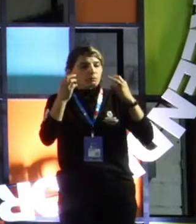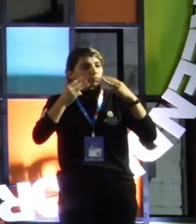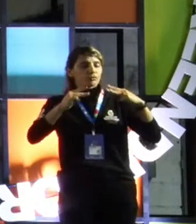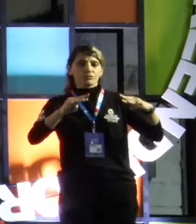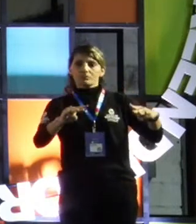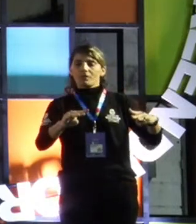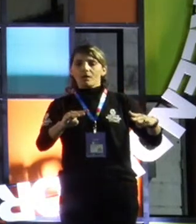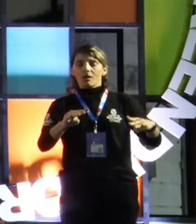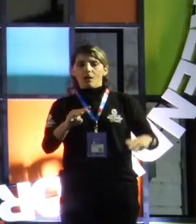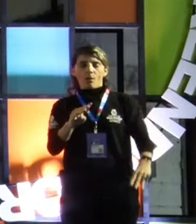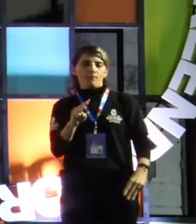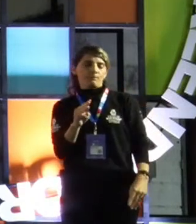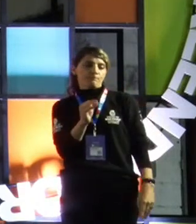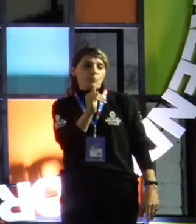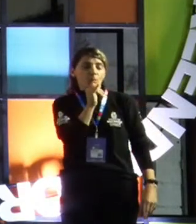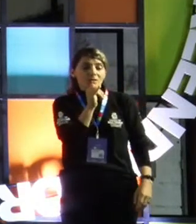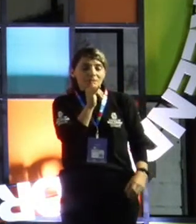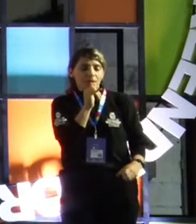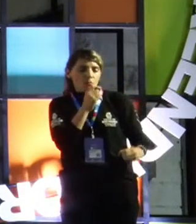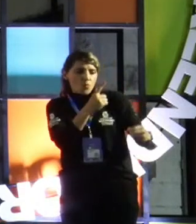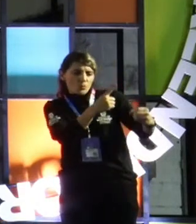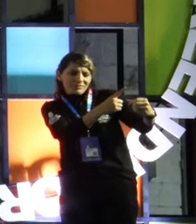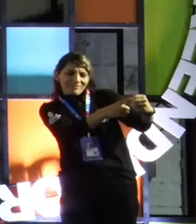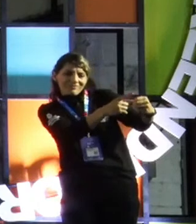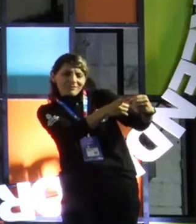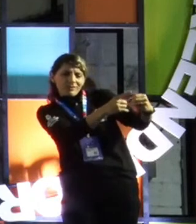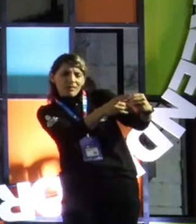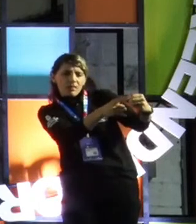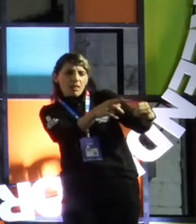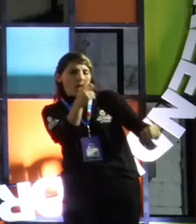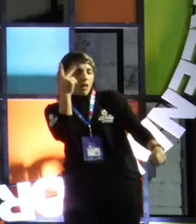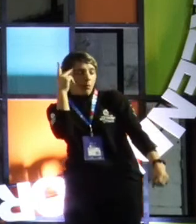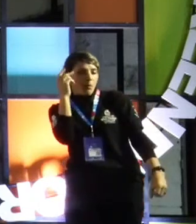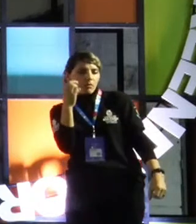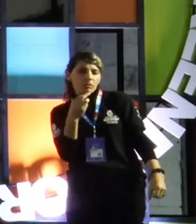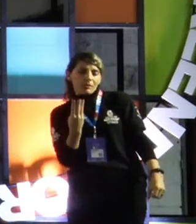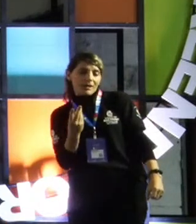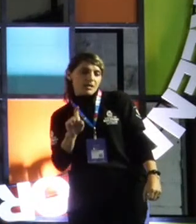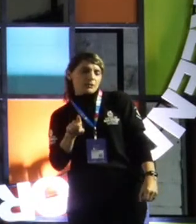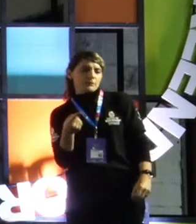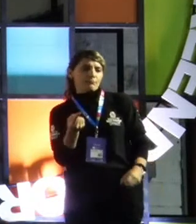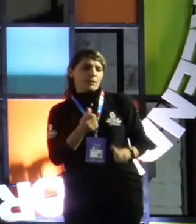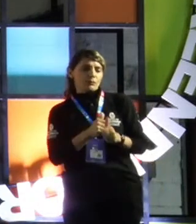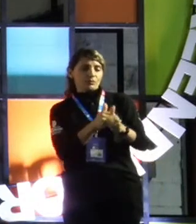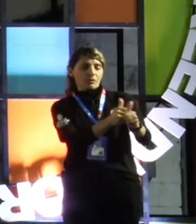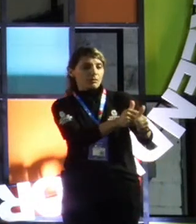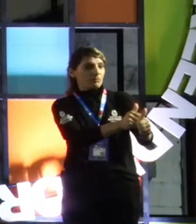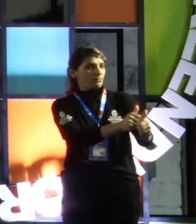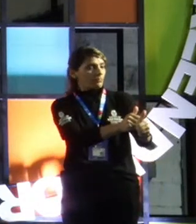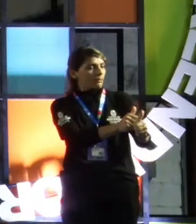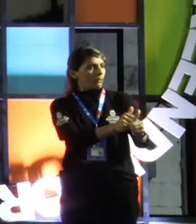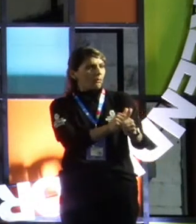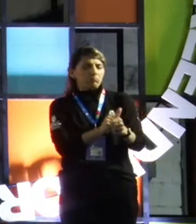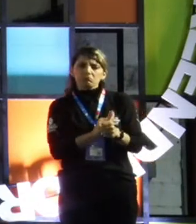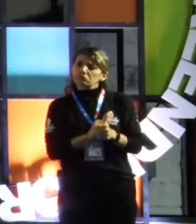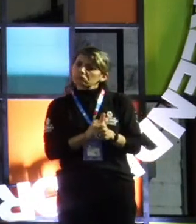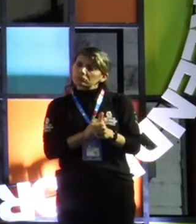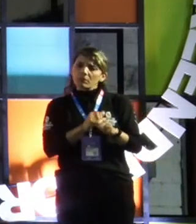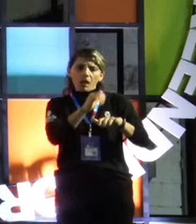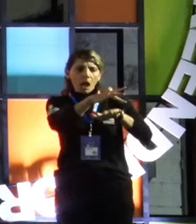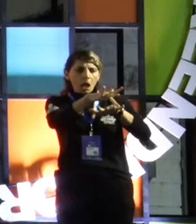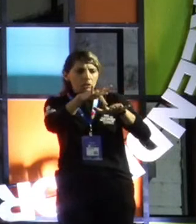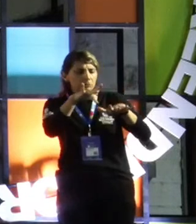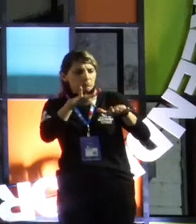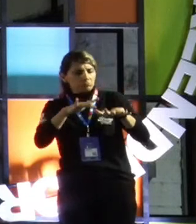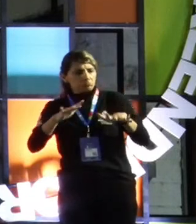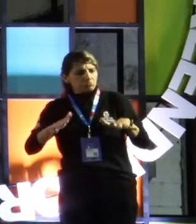por exemplo, numa cidade do interior de São Paulo, se você tem 3 mil seguidores super engajados na tua rede social,